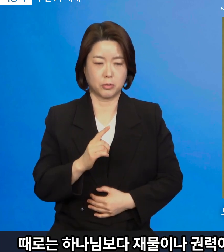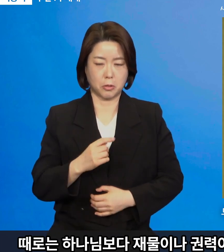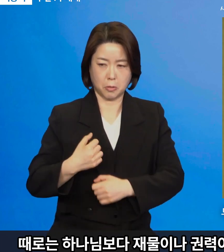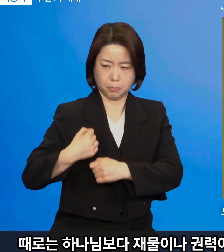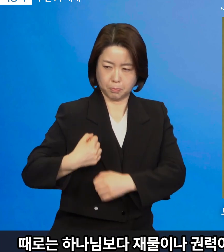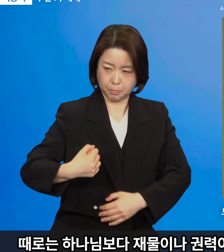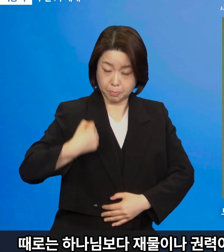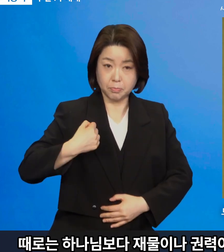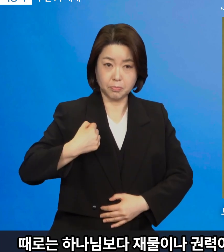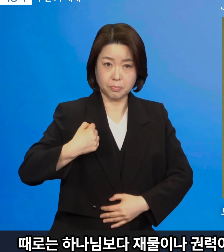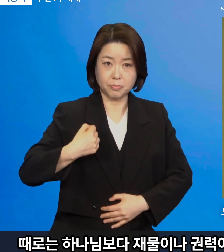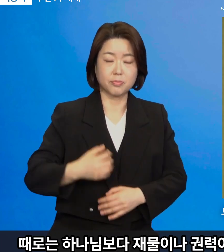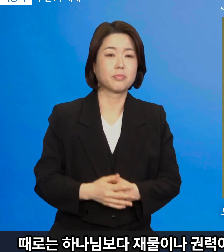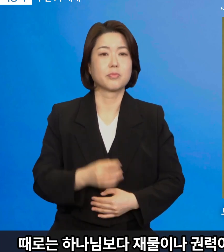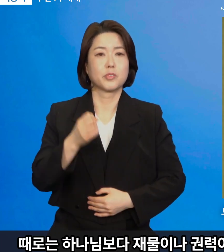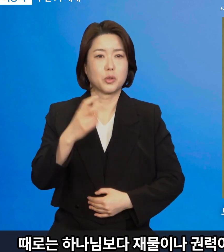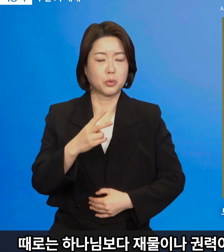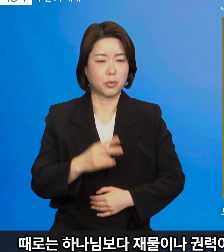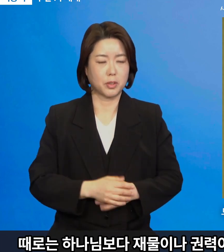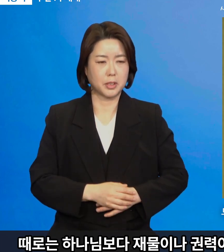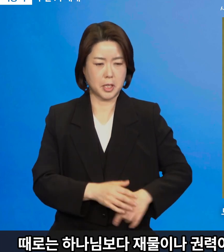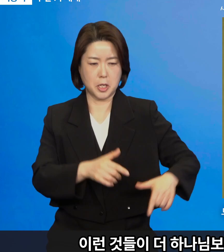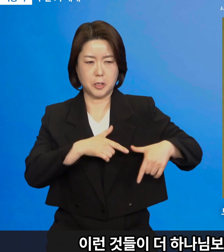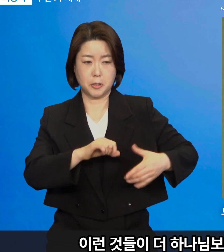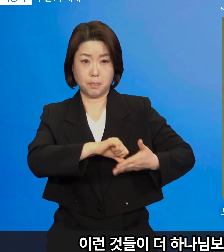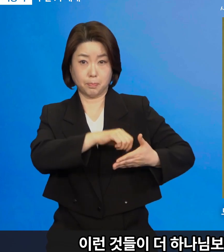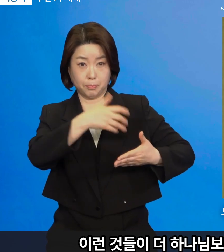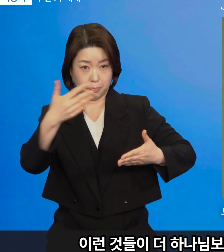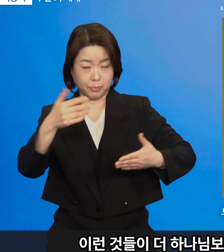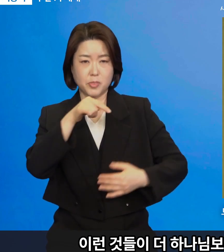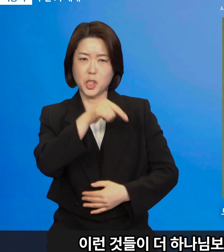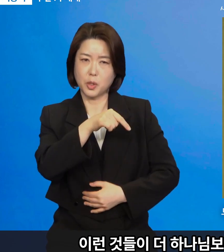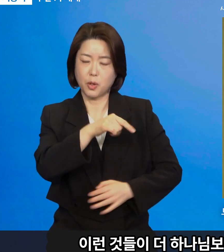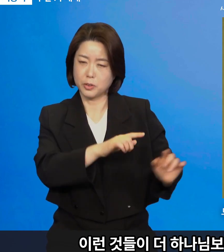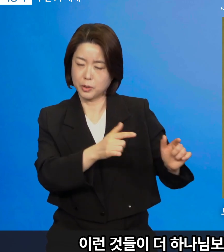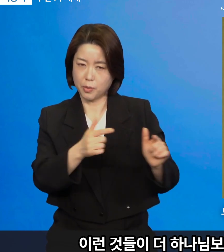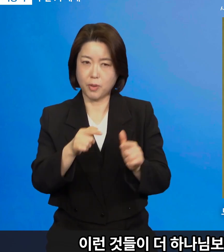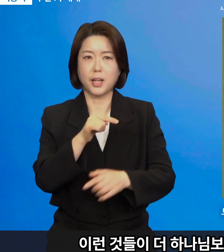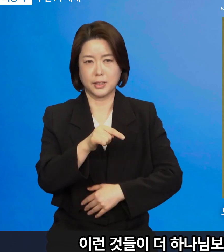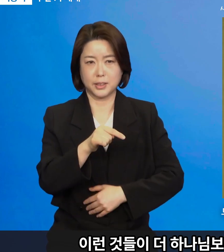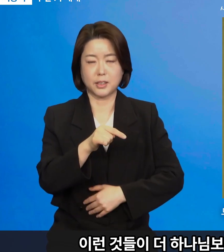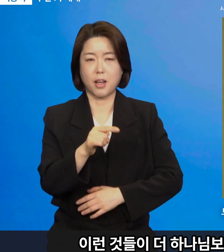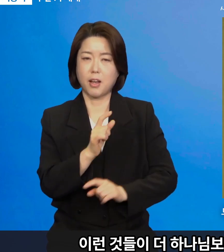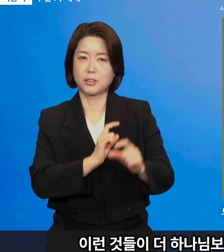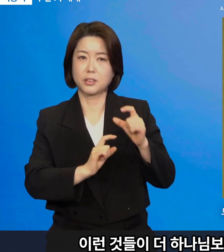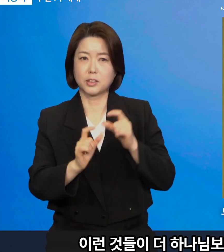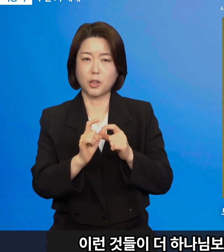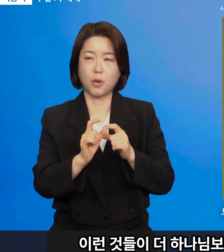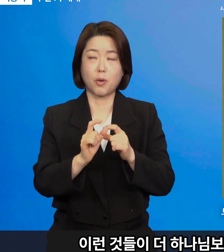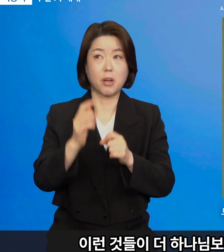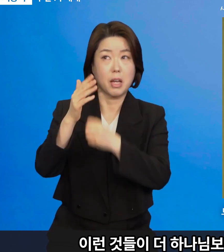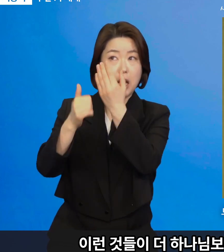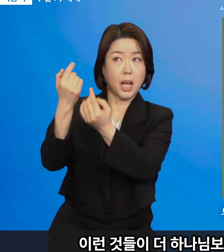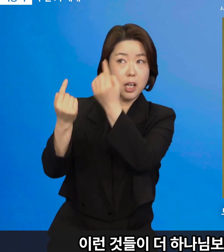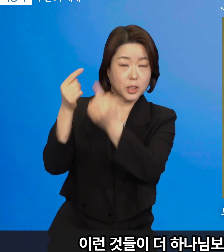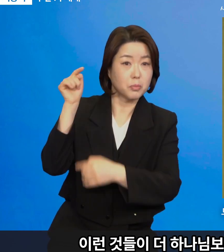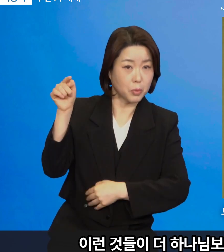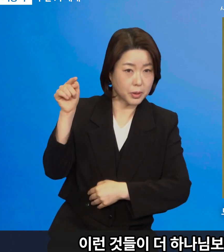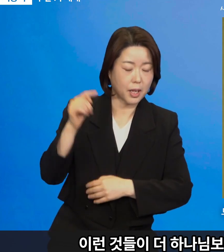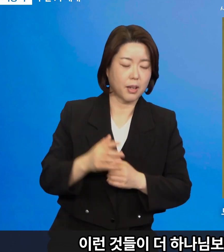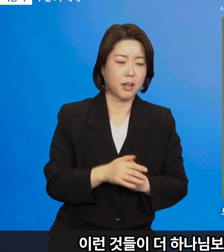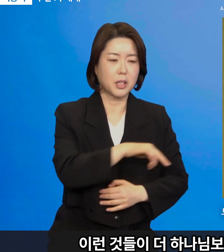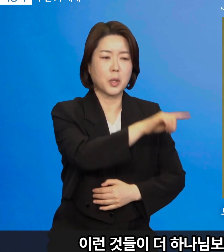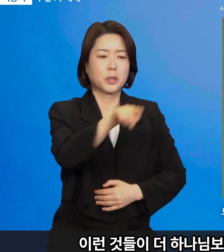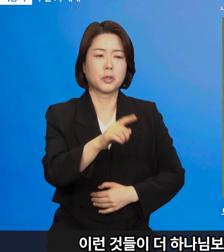군사력이나 어떤 명성이나 이런 것들이 더 하나님보다